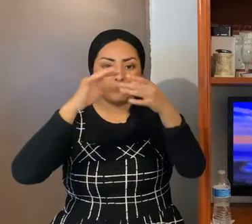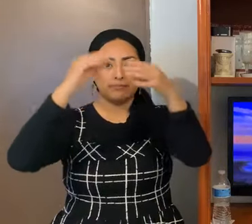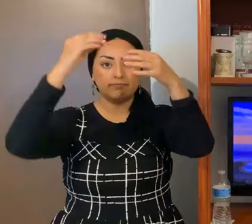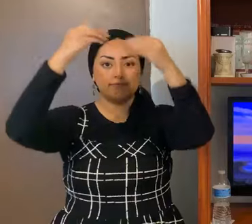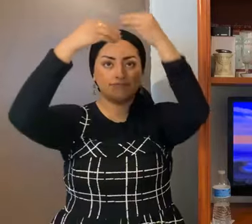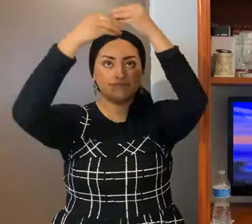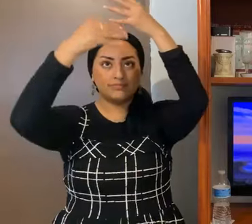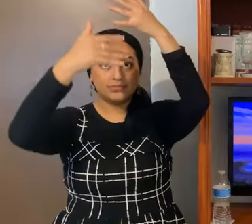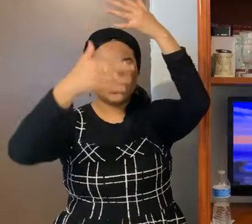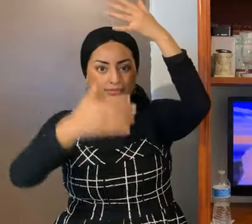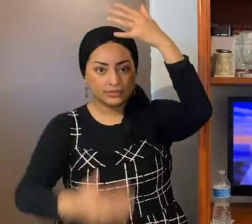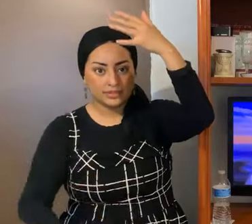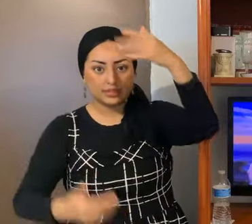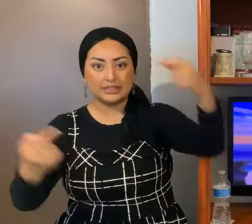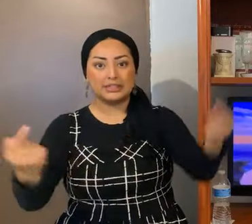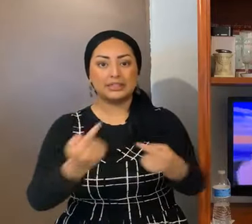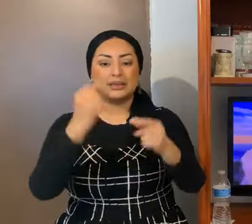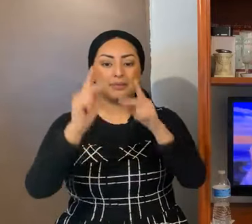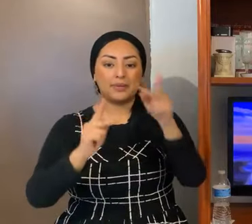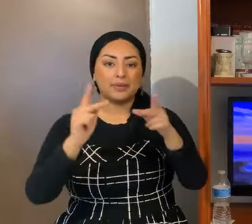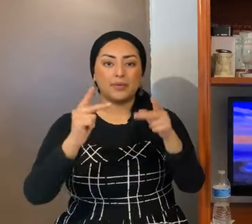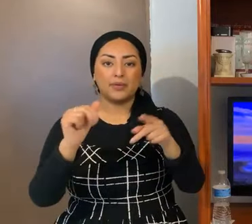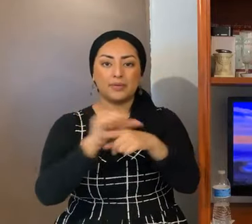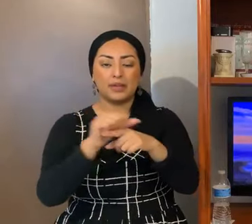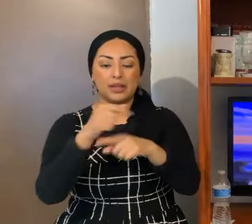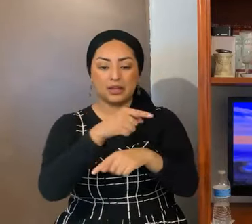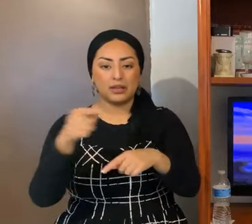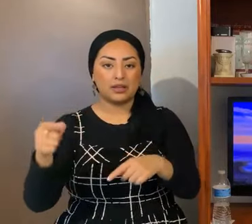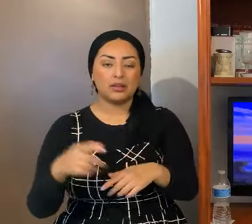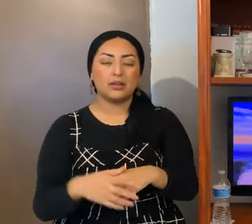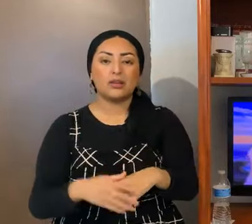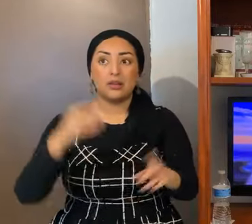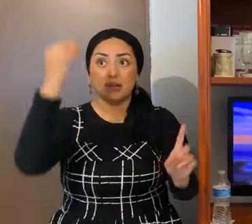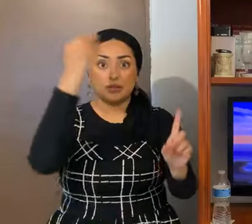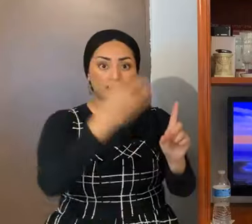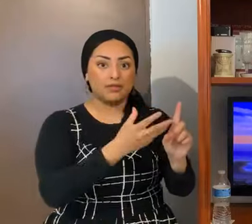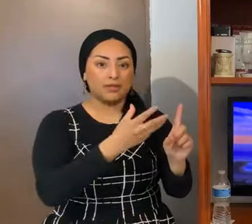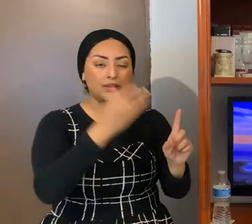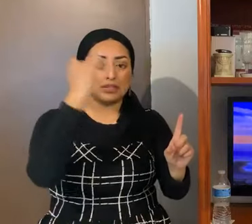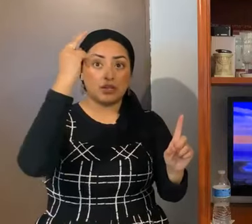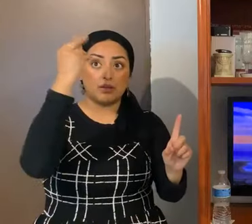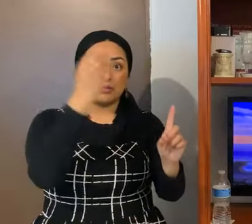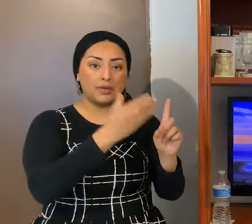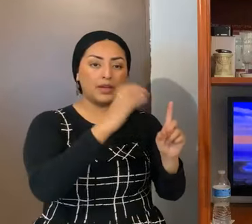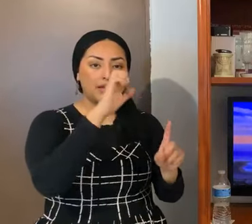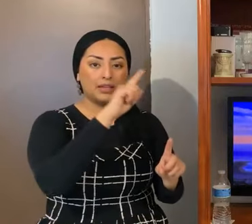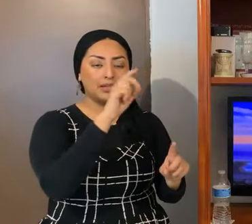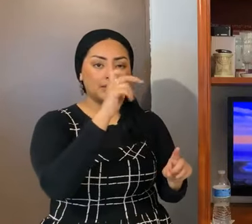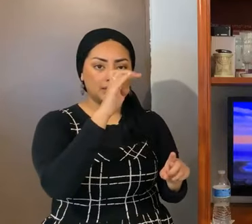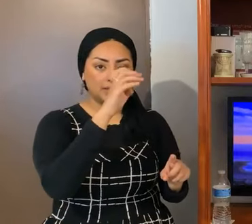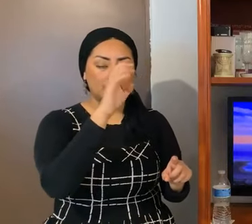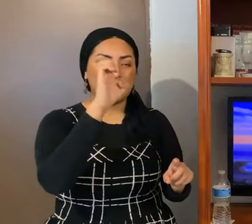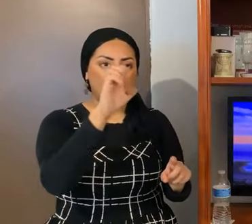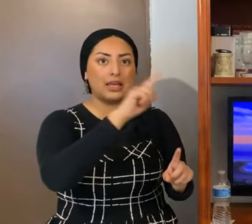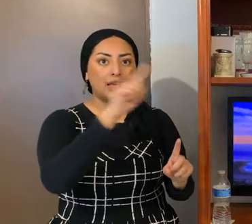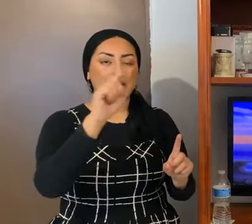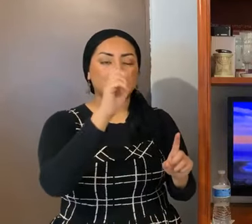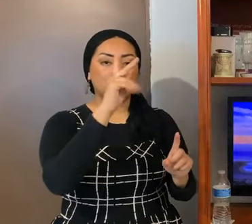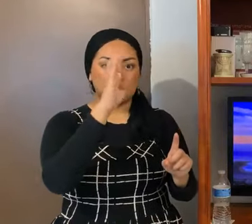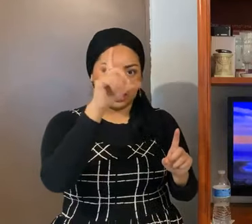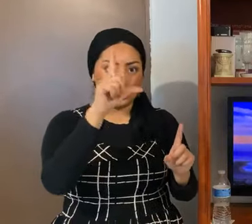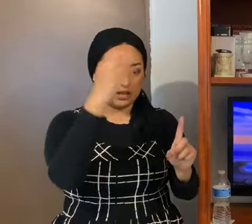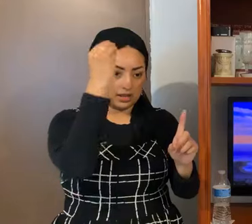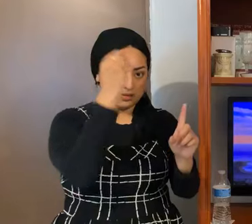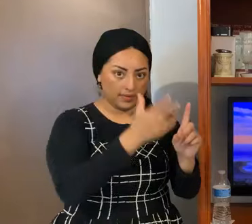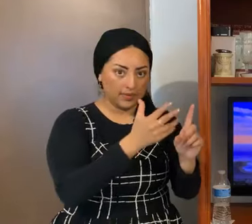el pueblo. Le dice a Ezequiel, diles esto, que derramaron sangre, que hicieron idolatría, y después vamos a seguir viendo